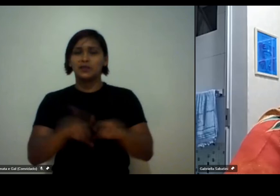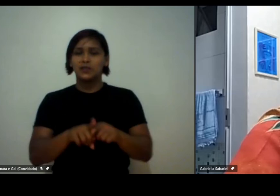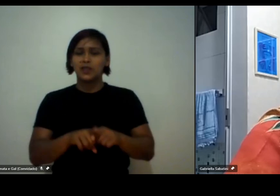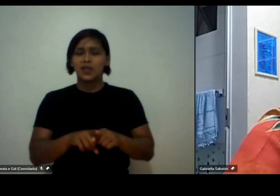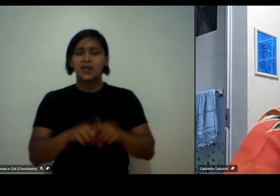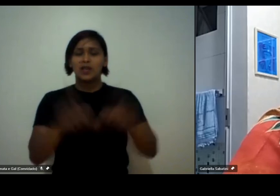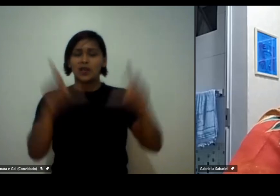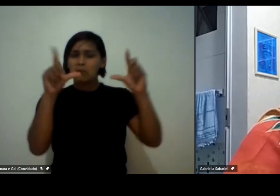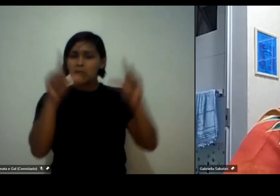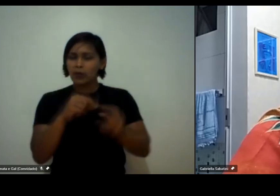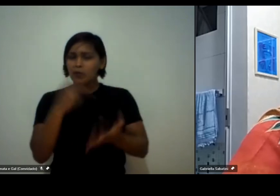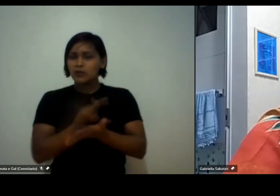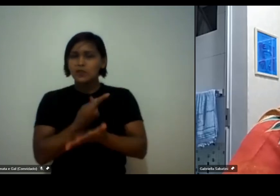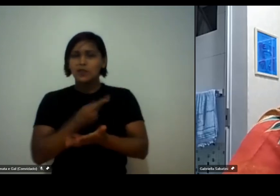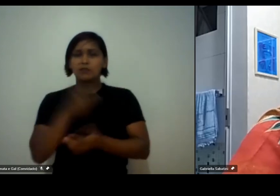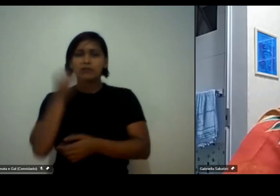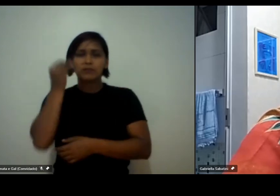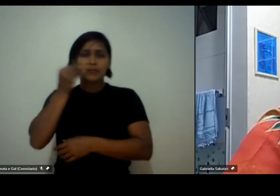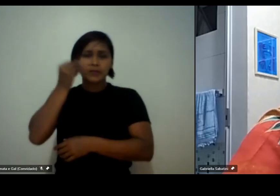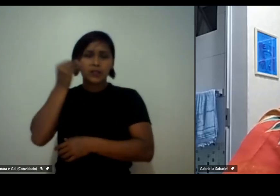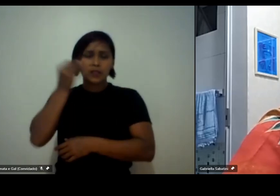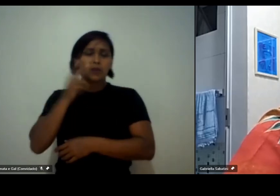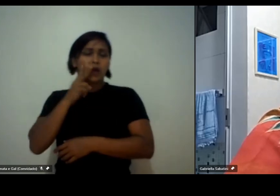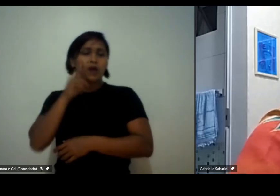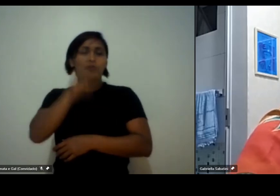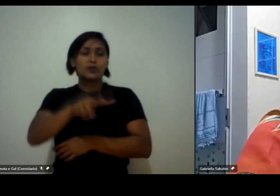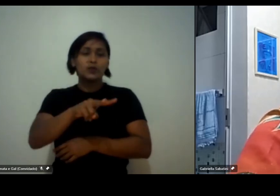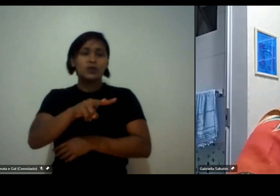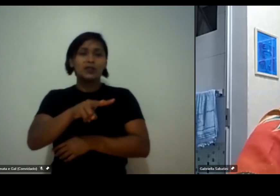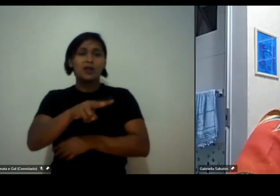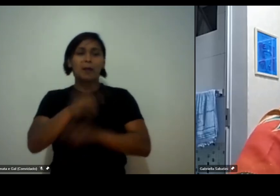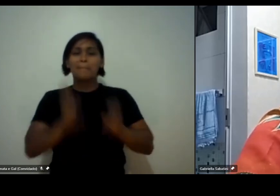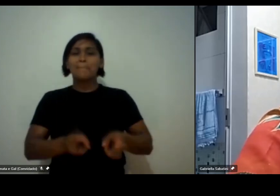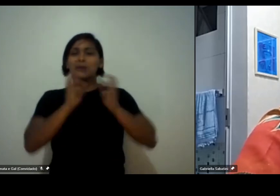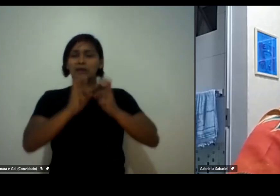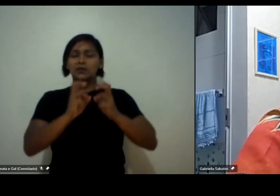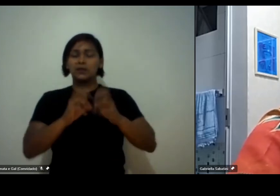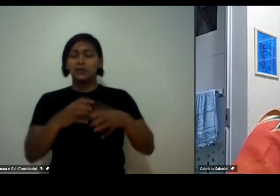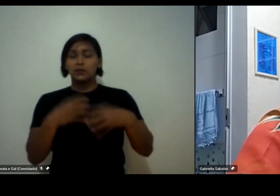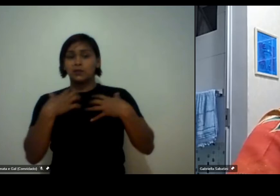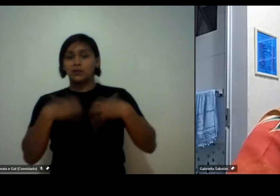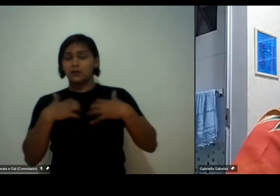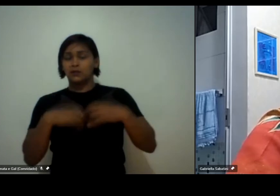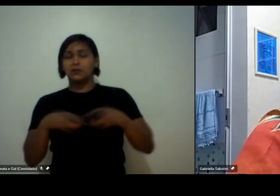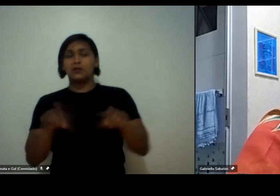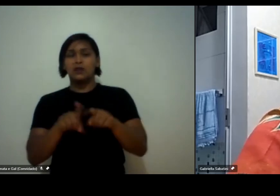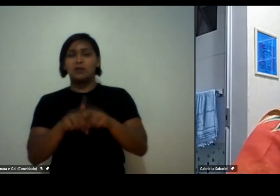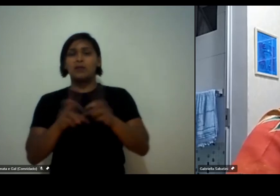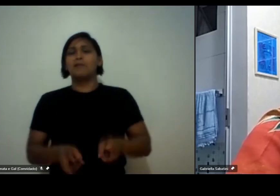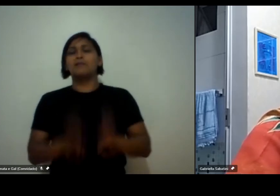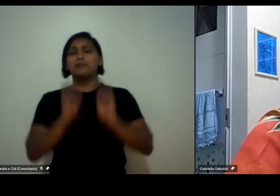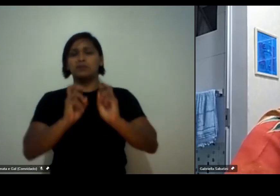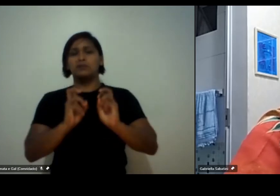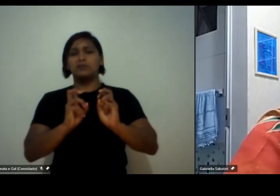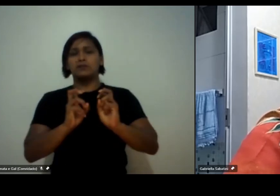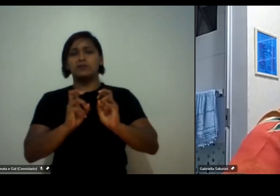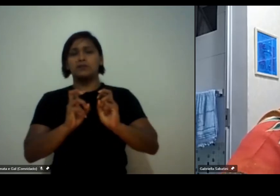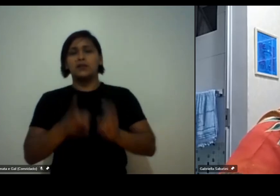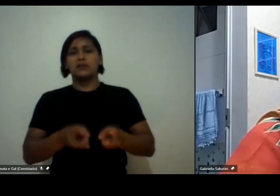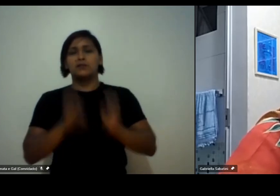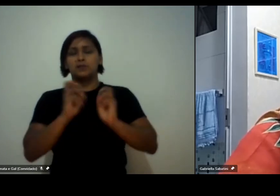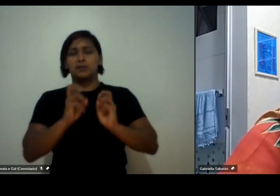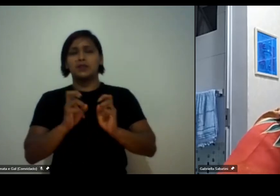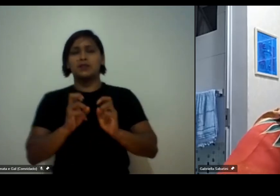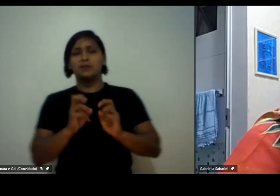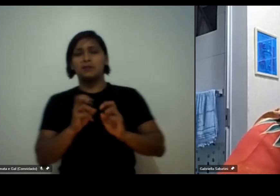precariedade. Por essas experiências, você se reconhece e se estranha, percebendo as